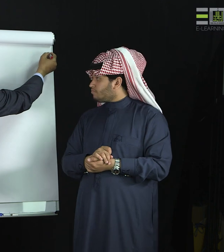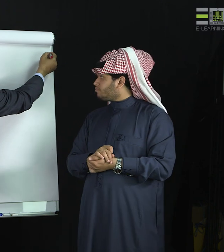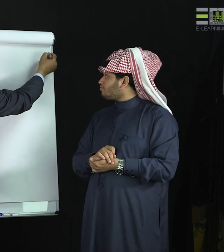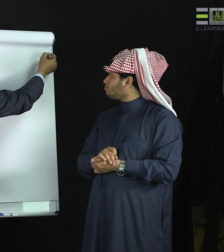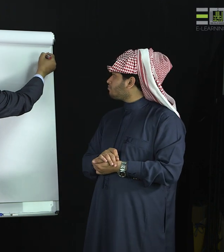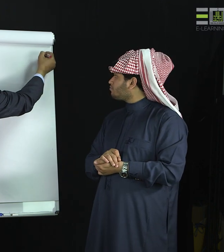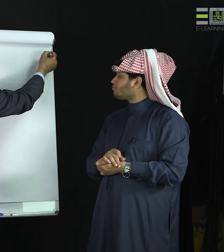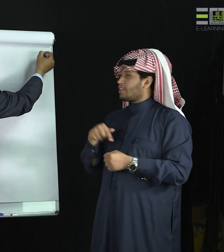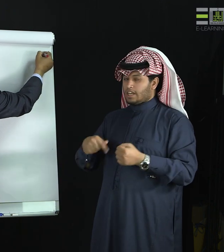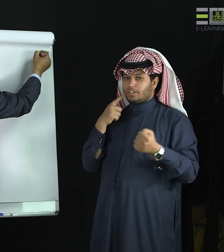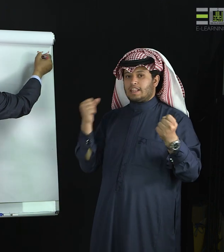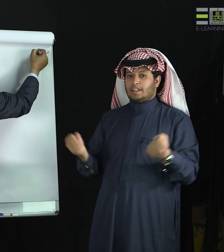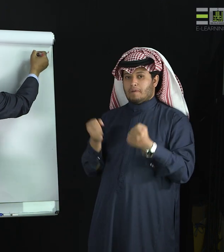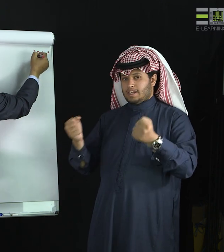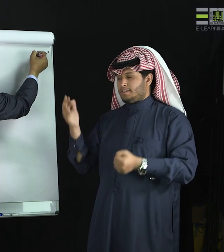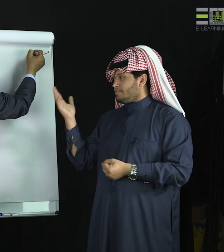تمرين،